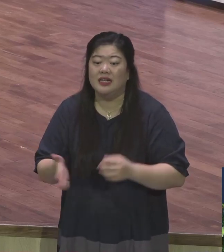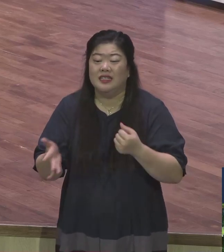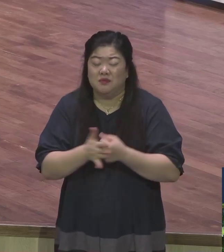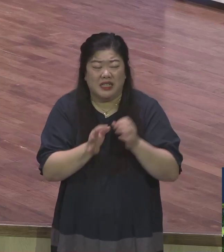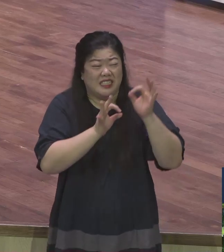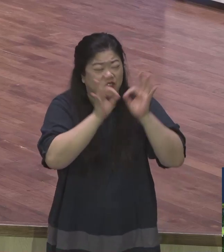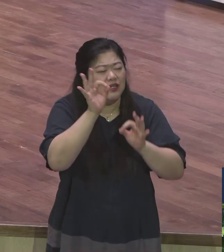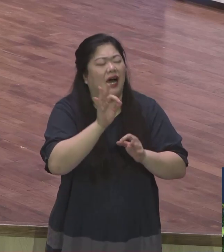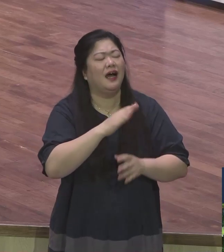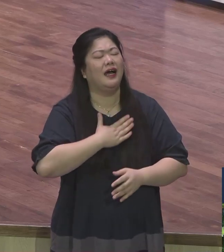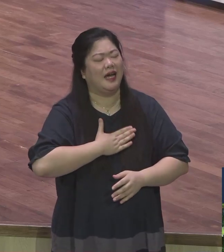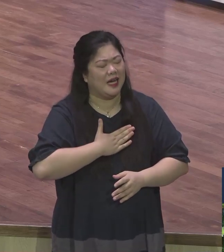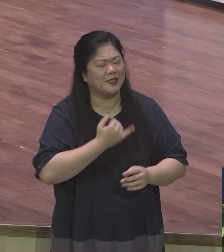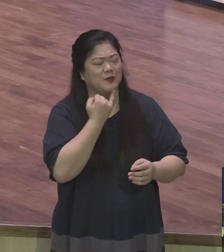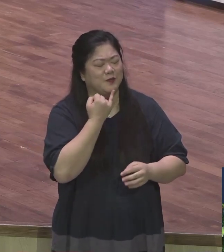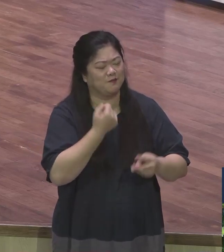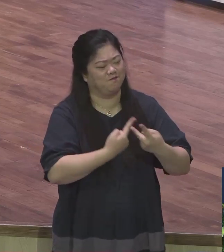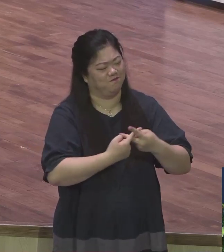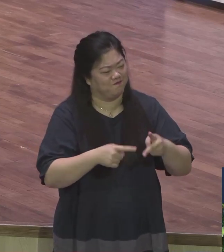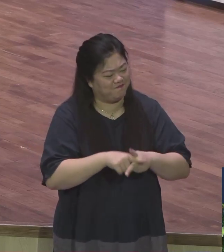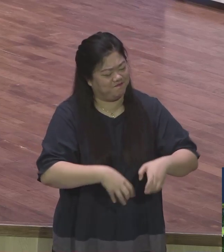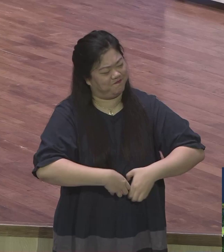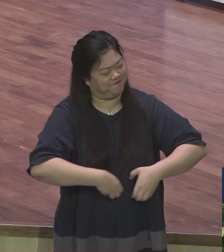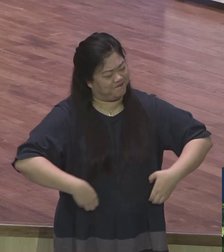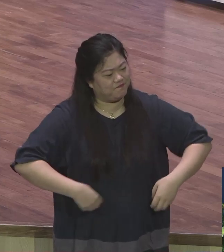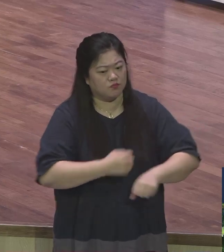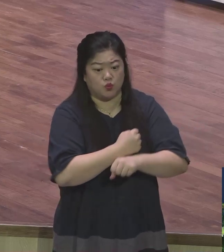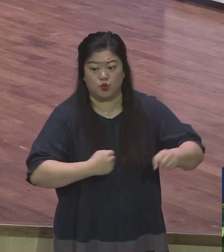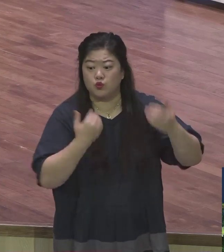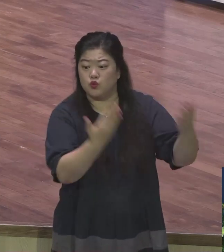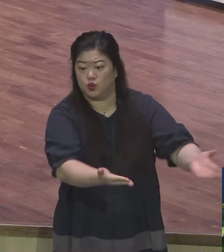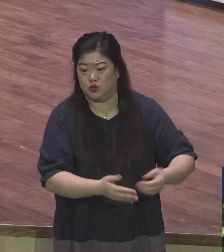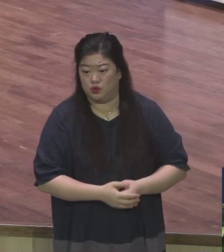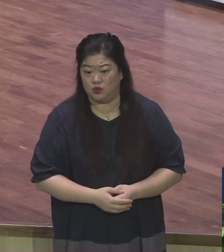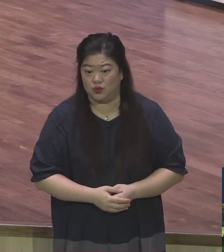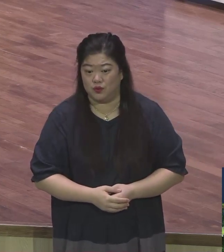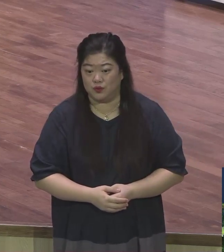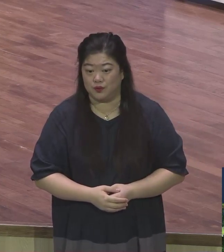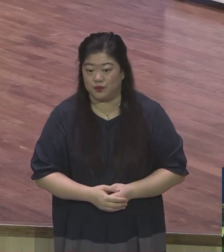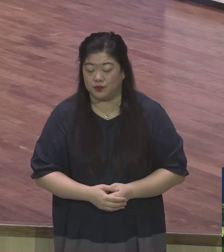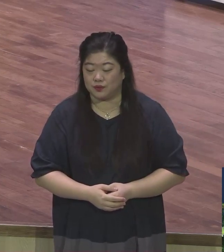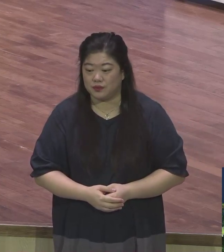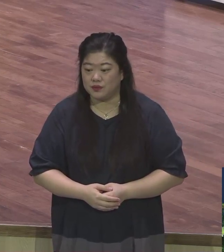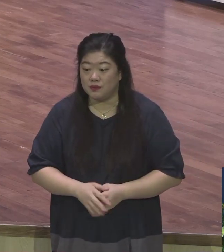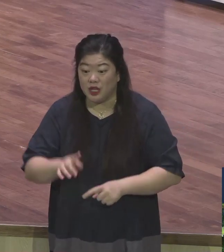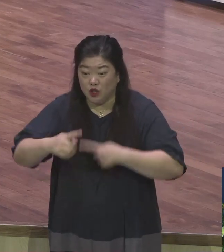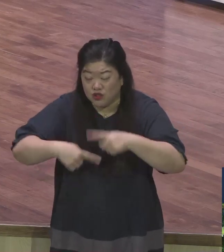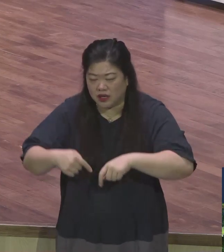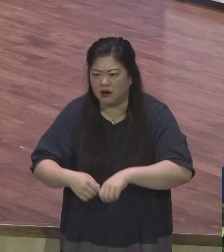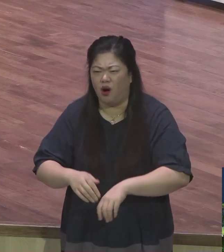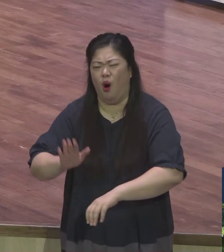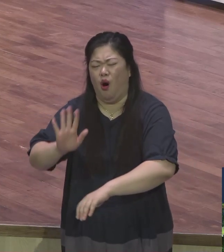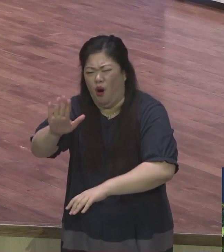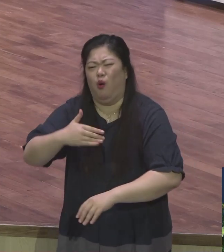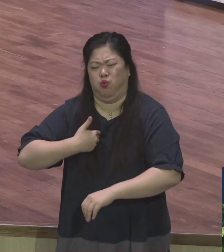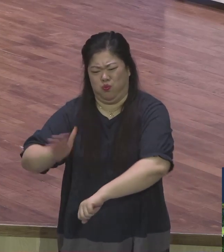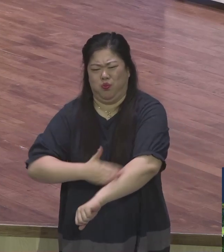해야 됩니다. 아멘. 쉽게 해야 돼요. 잘못했습니다. 제가 잘못했습니다. 용서해야 돼요.